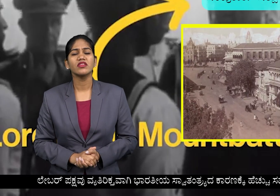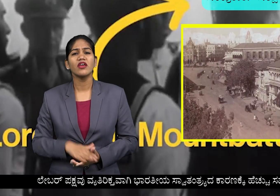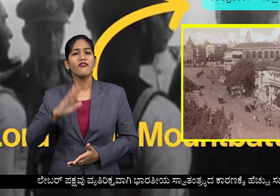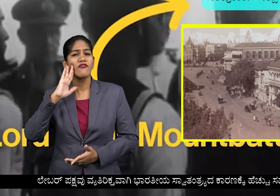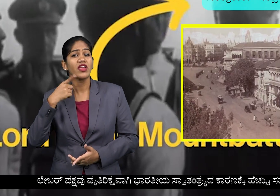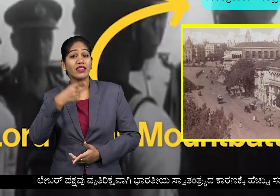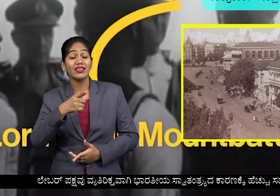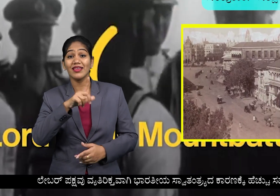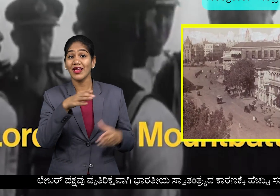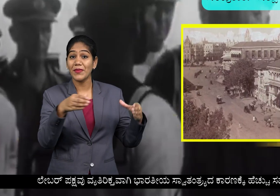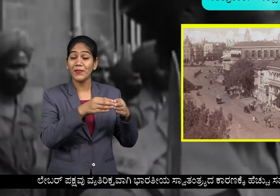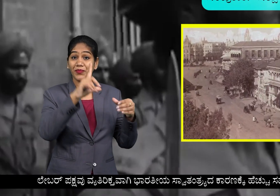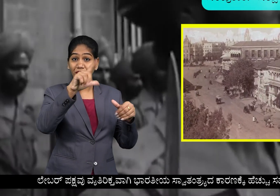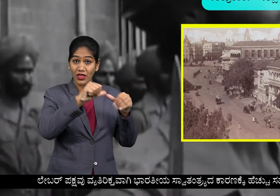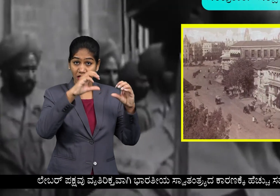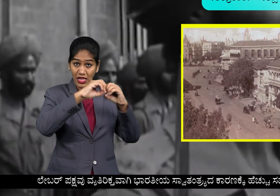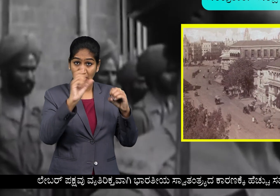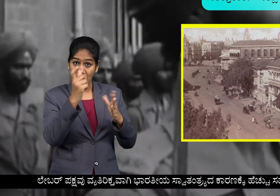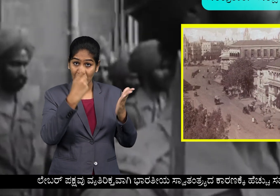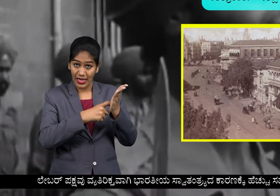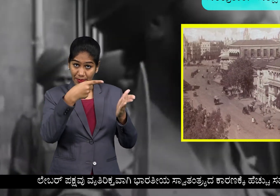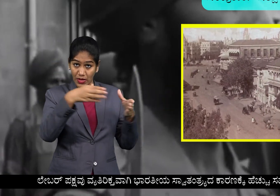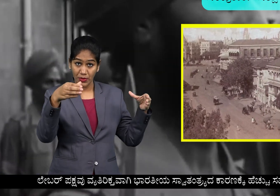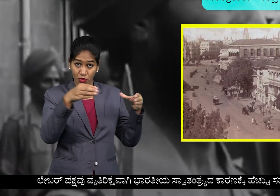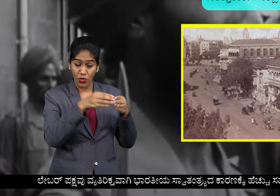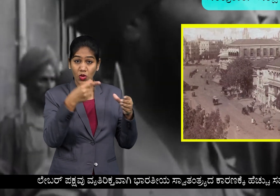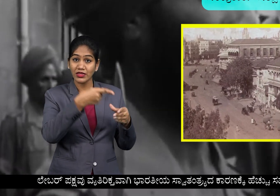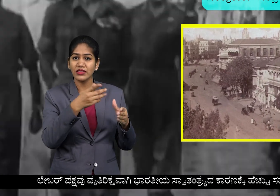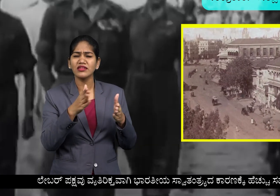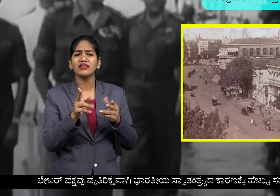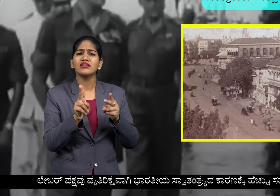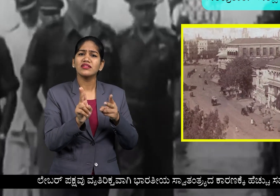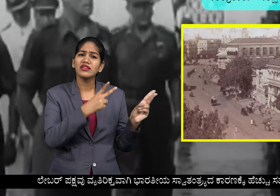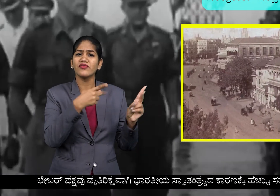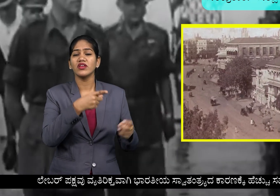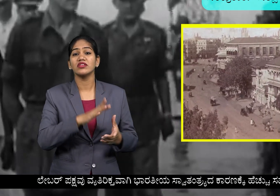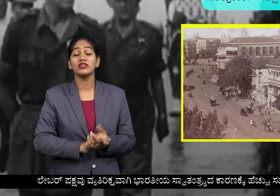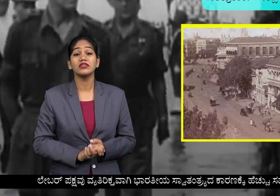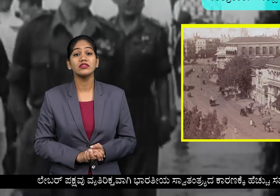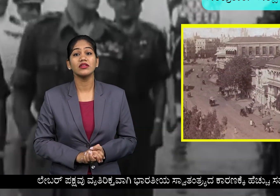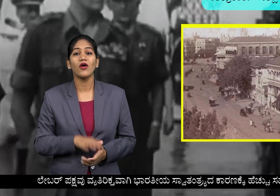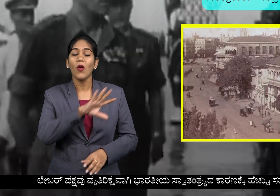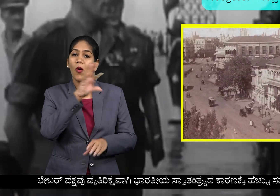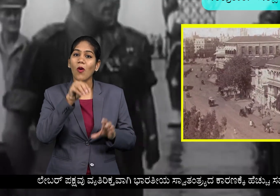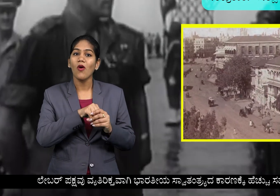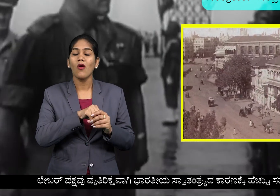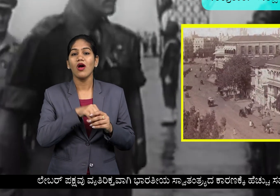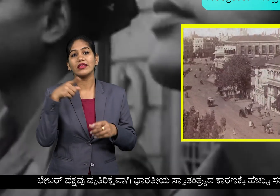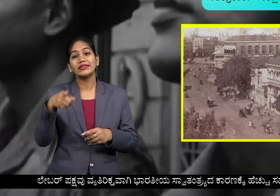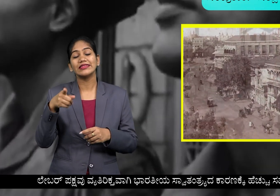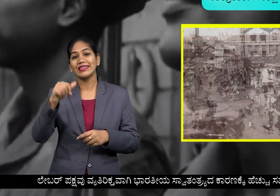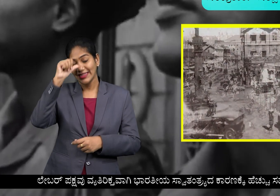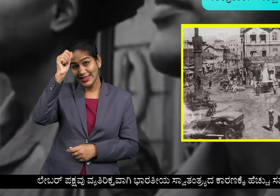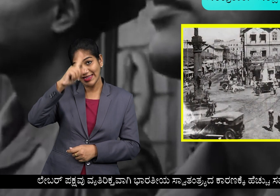ಲೇಬರ್ ಪಕ್ಷವು ವ್ಯತಿರಿಕ್ತವಾಗಿ ಭಾರತೀಯ ಸ್ವಾತಂತ್ರ್ಯದ ಕಾರಣಕ್ಕೆ ಹೆಚ್ಚು ಸಹಾನುಭೂತಿ ಹೊಂದಿತ್ತು.